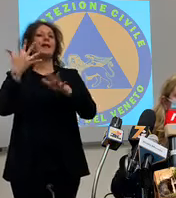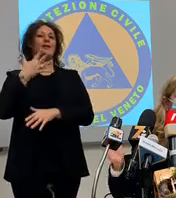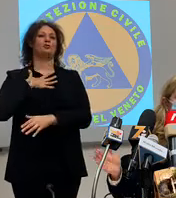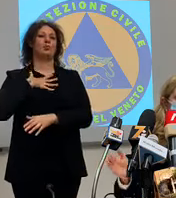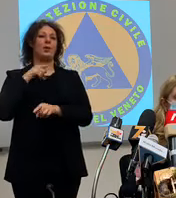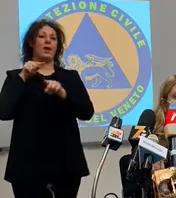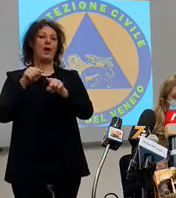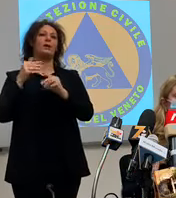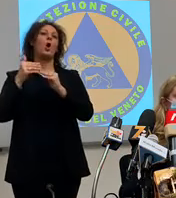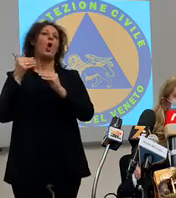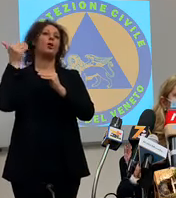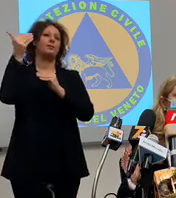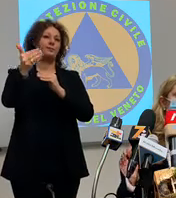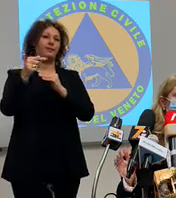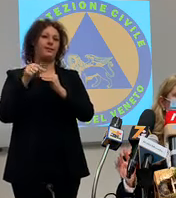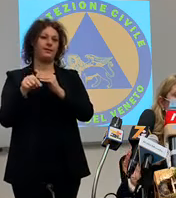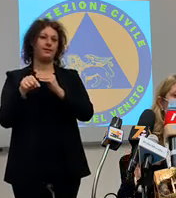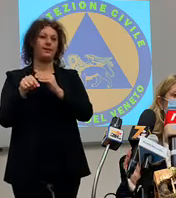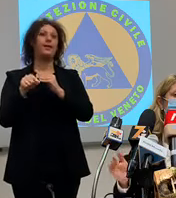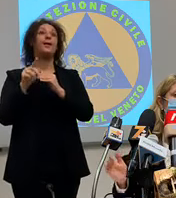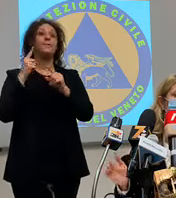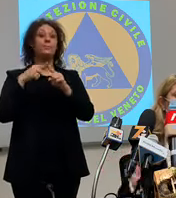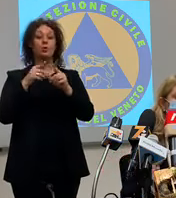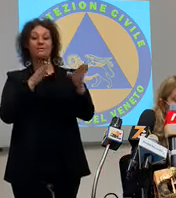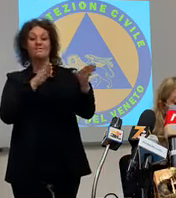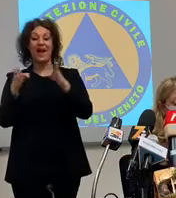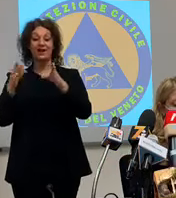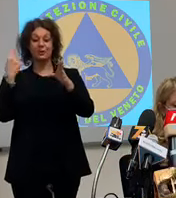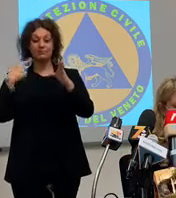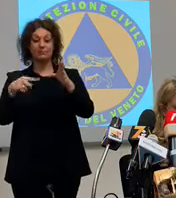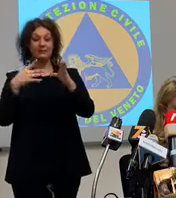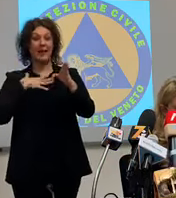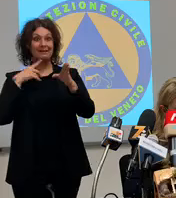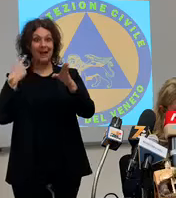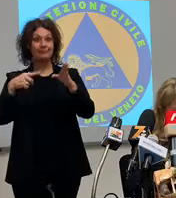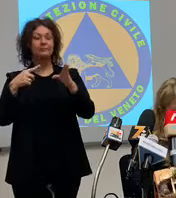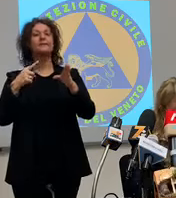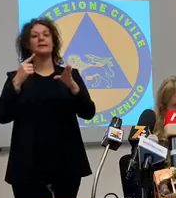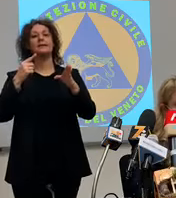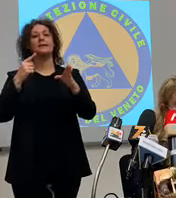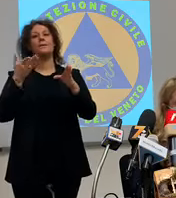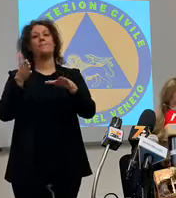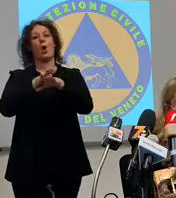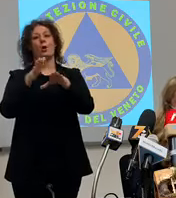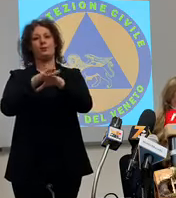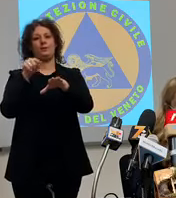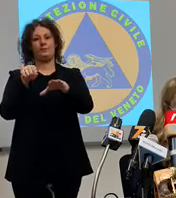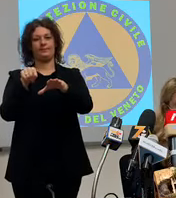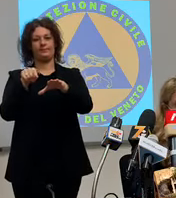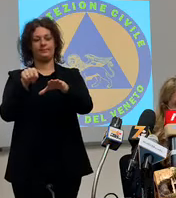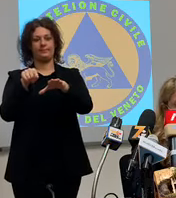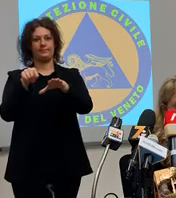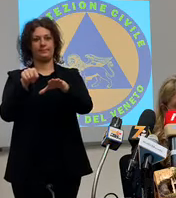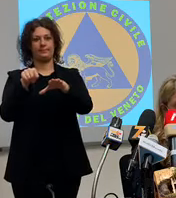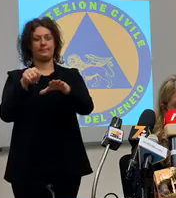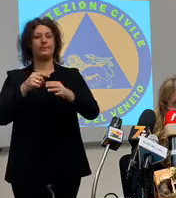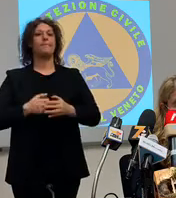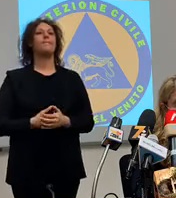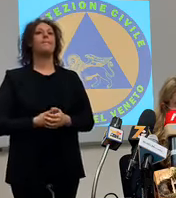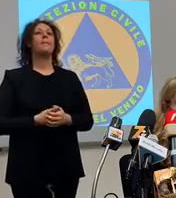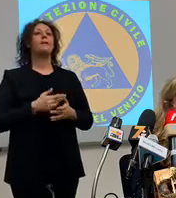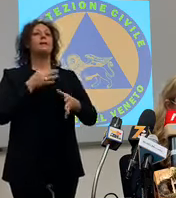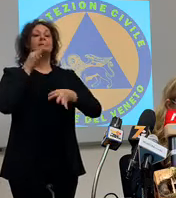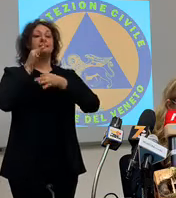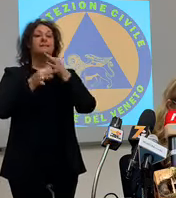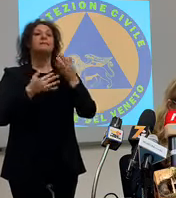e oltre e questa è la fascia d'età che poi muore Quindi quando noi diciamo che la percezione della popolazione è